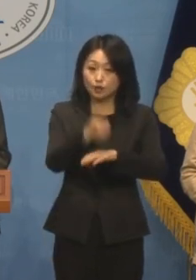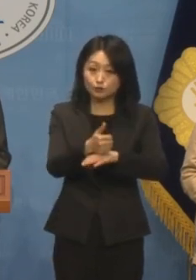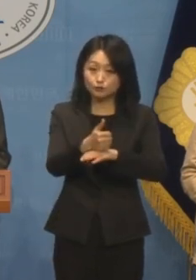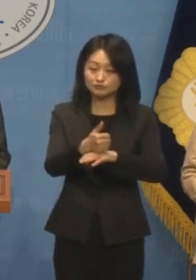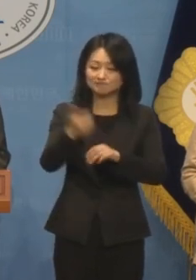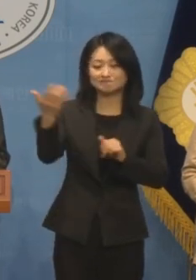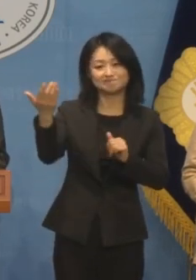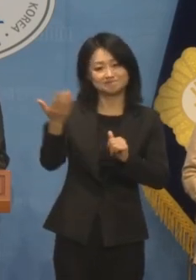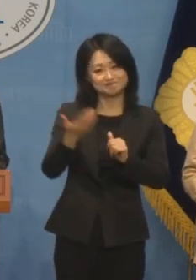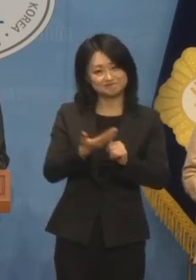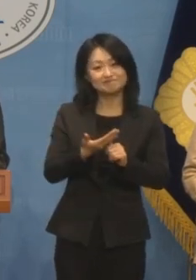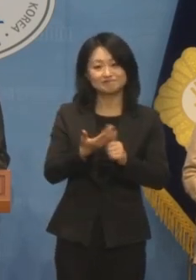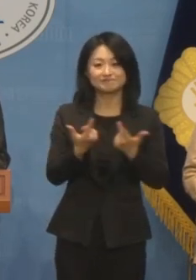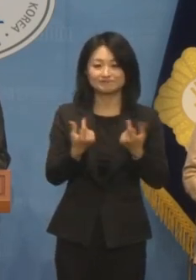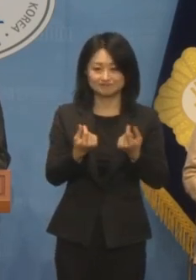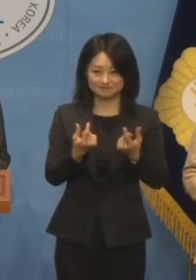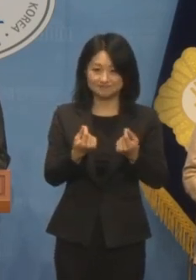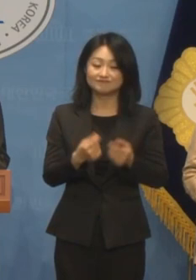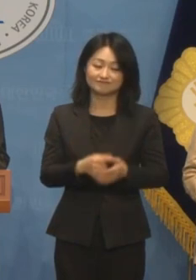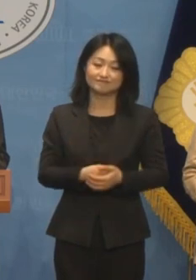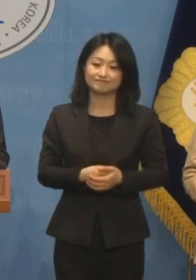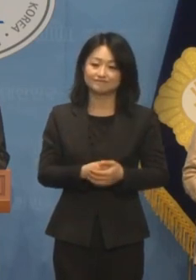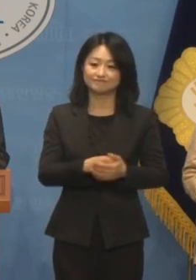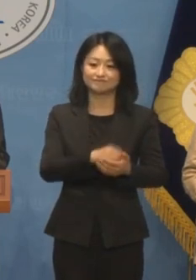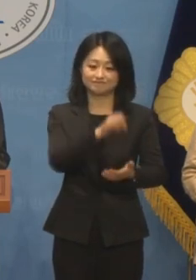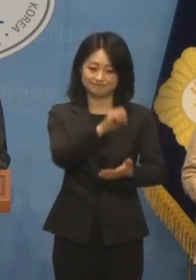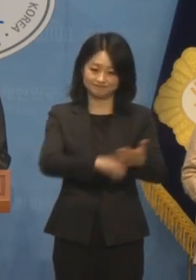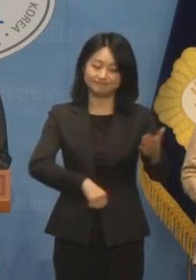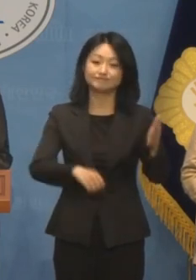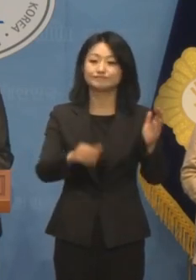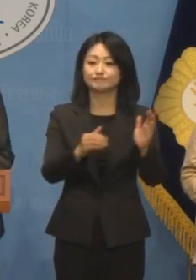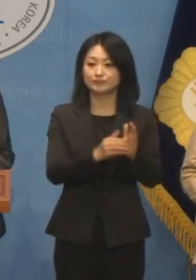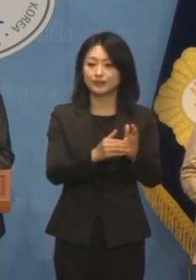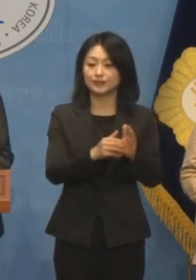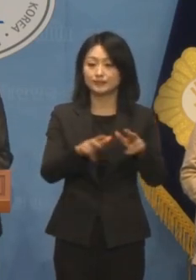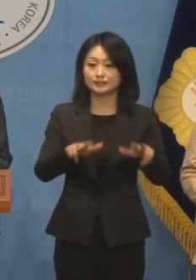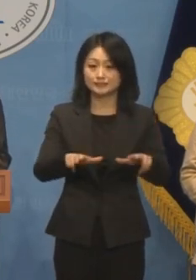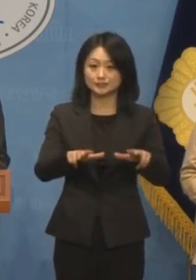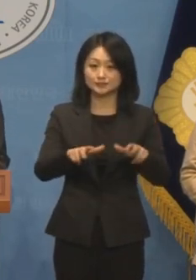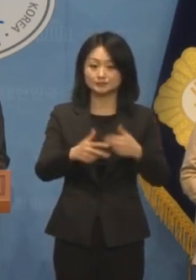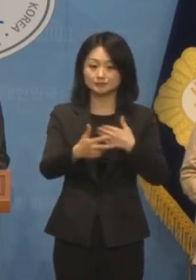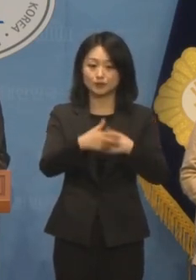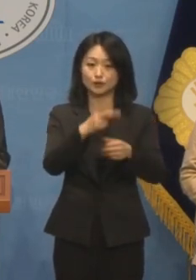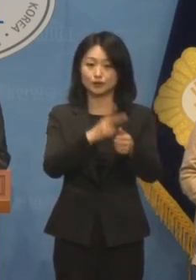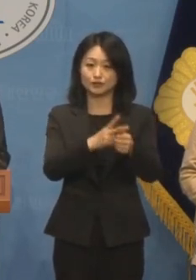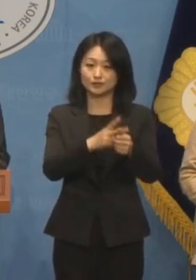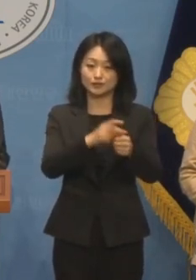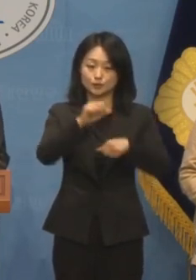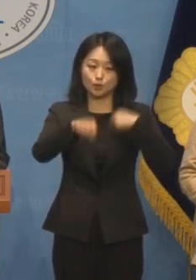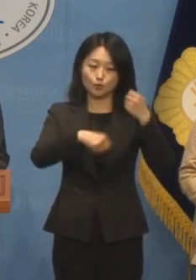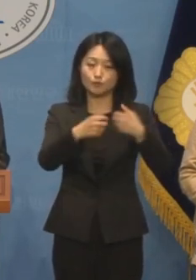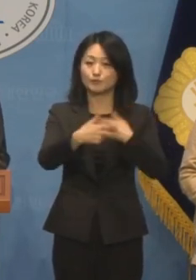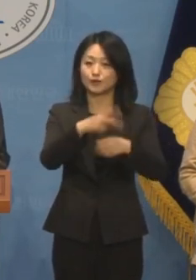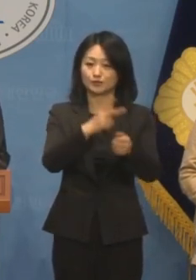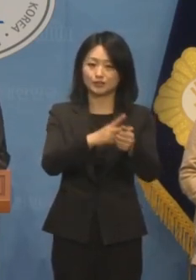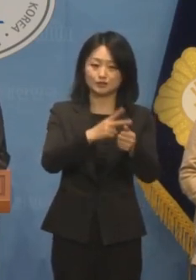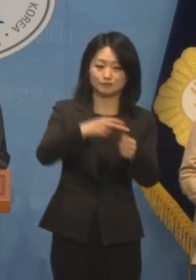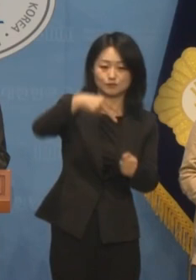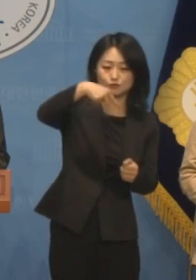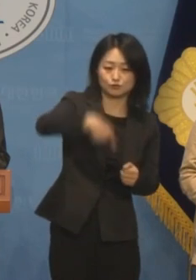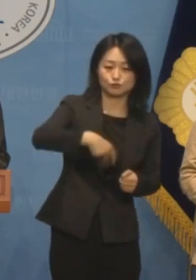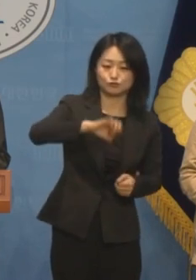타의반으로 카라를 좀 나오시게 됐던 그런 상황이었습니다. 지금 현직 수의사로 활동하고 계시고요. 여러 가지 책도 저희한테